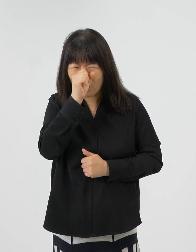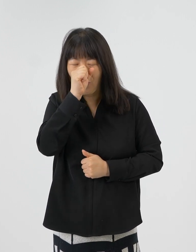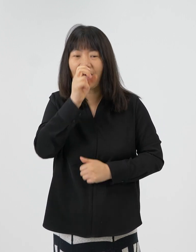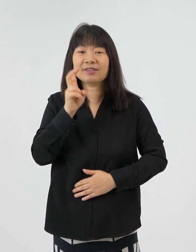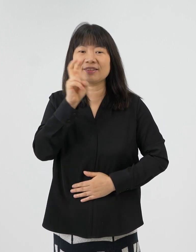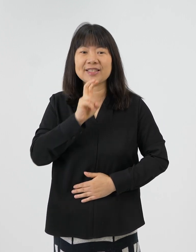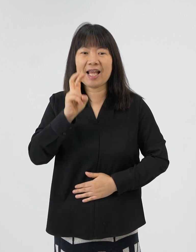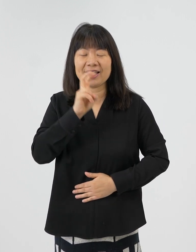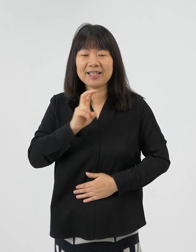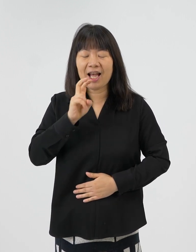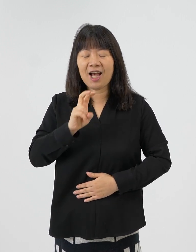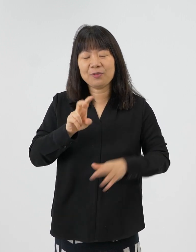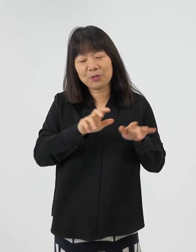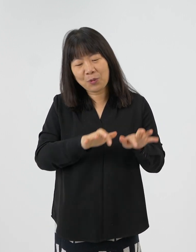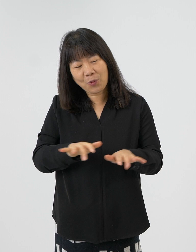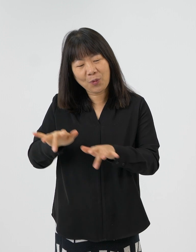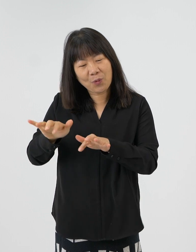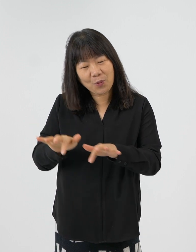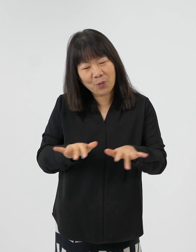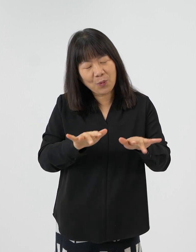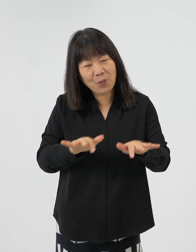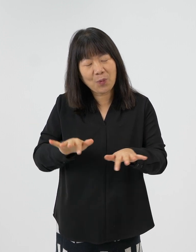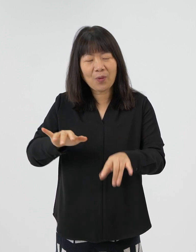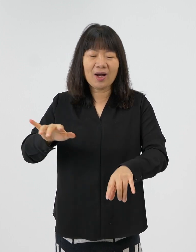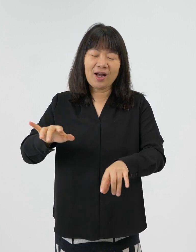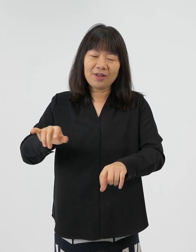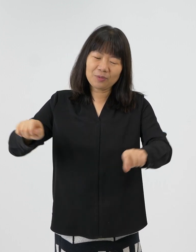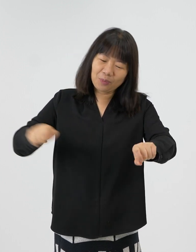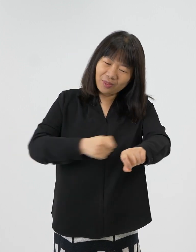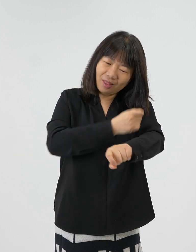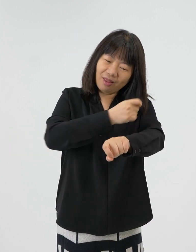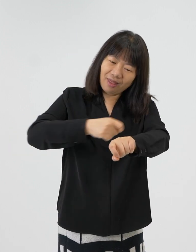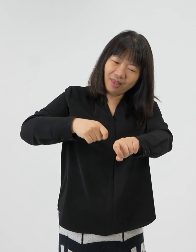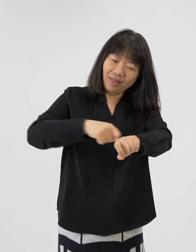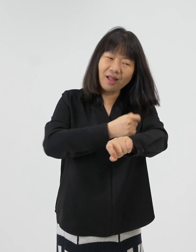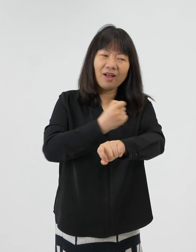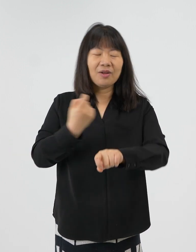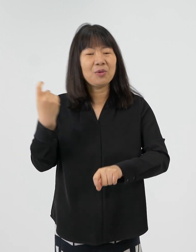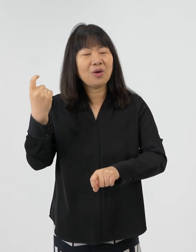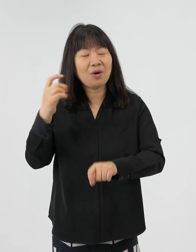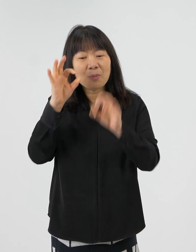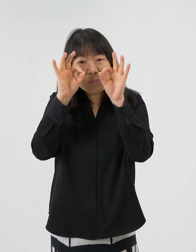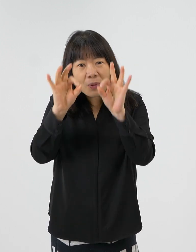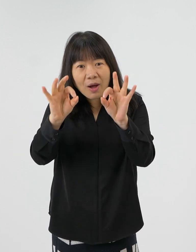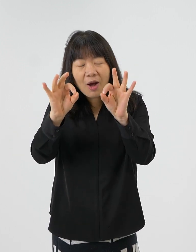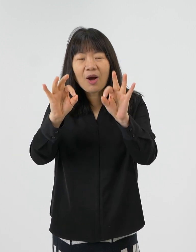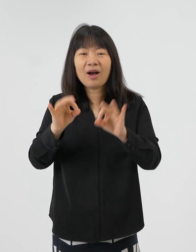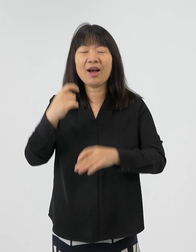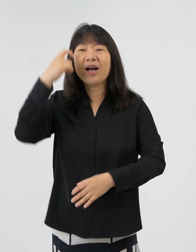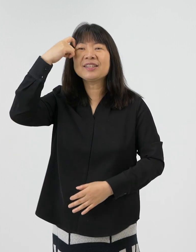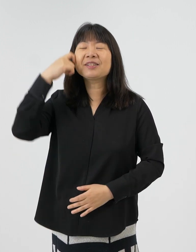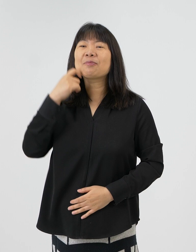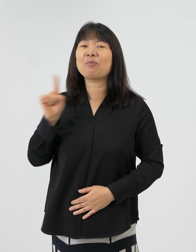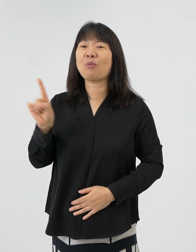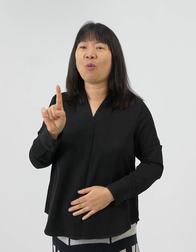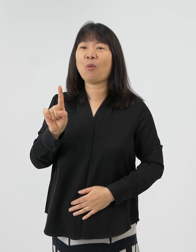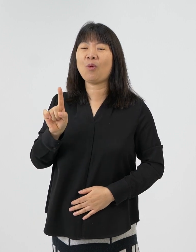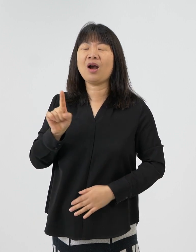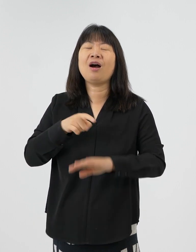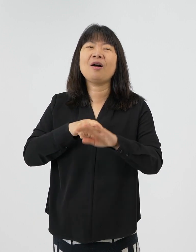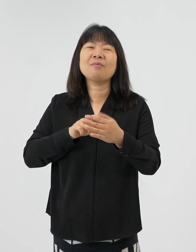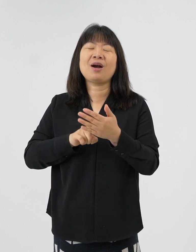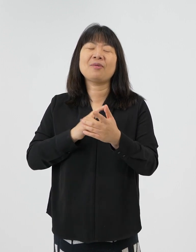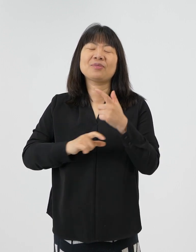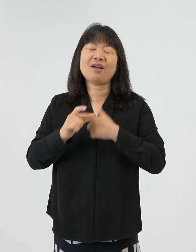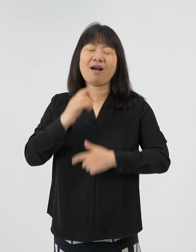연주를 들으면 어떤 마음이 드세요? 물론 마음이 정결해지고 또 깨끗해지는